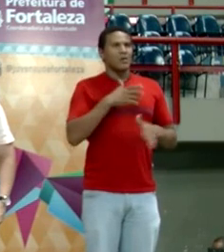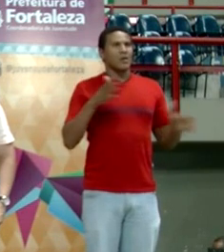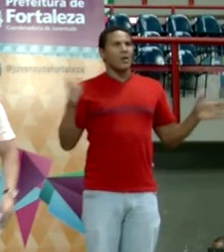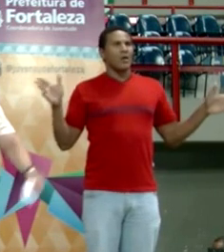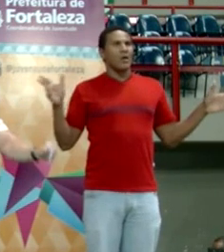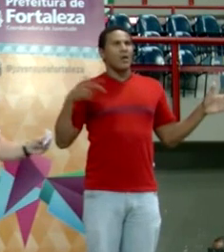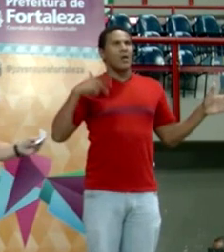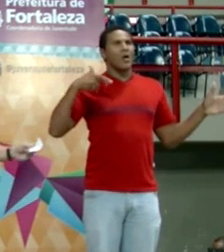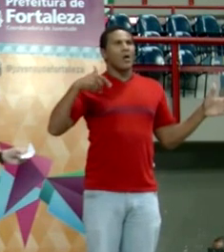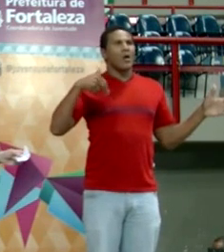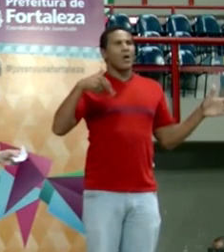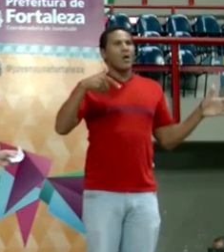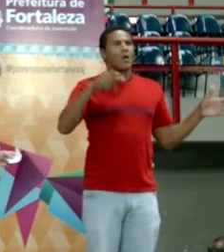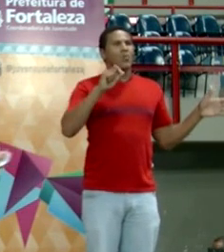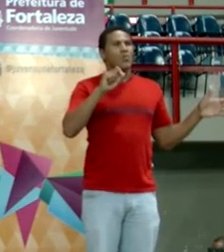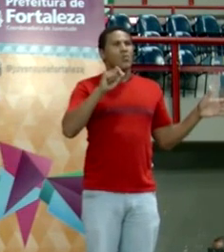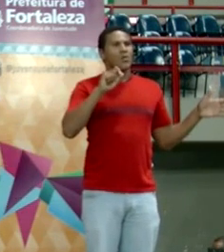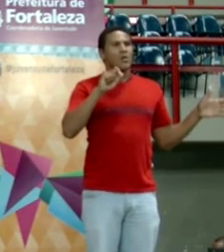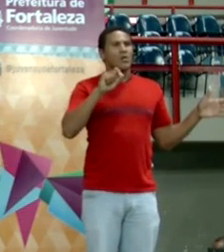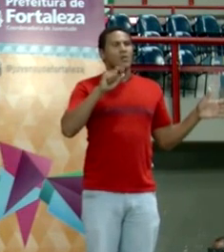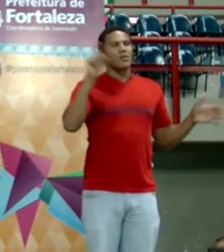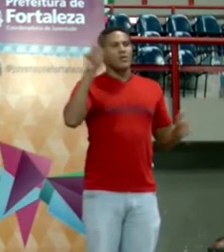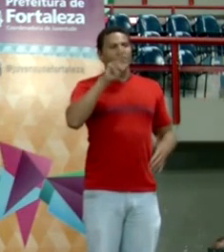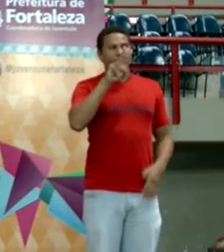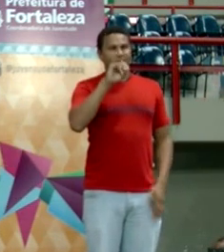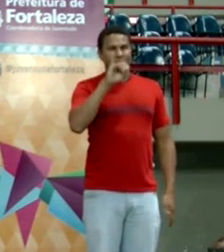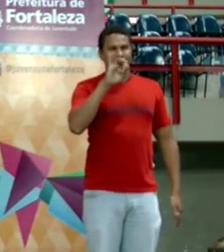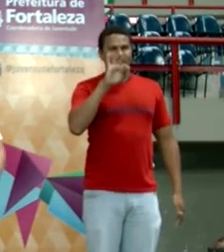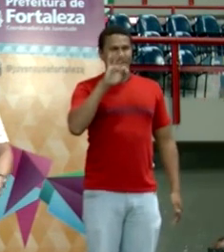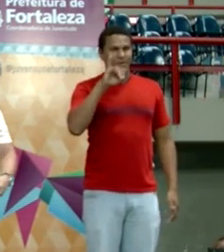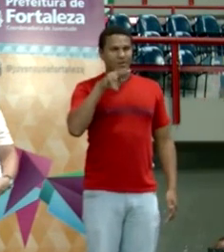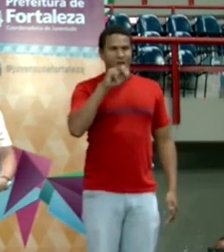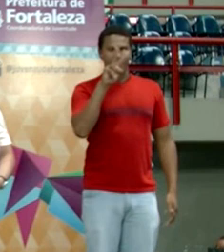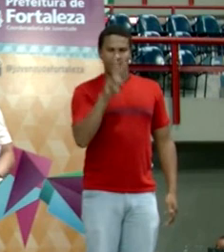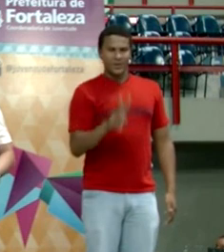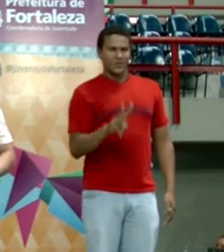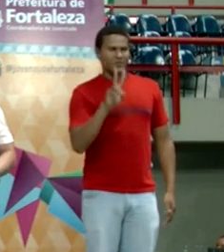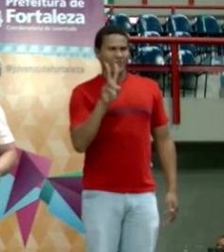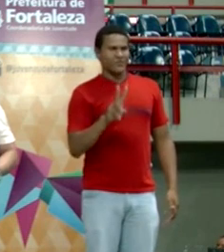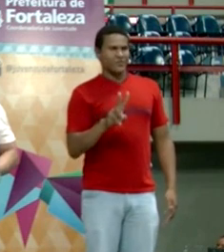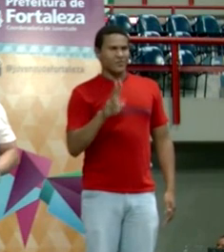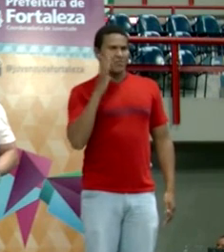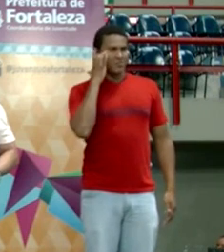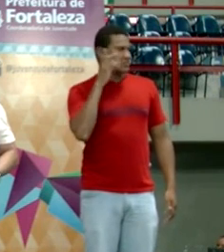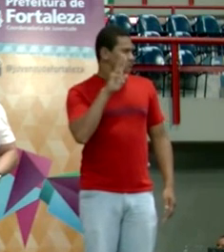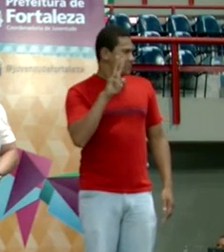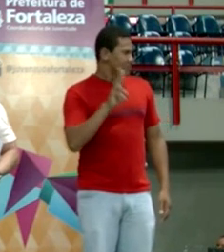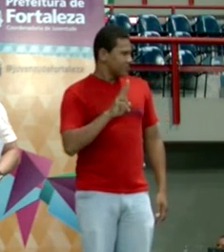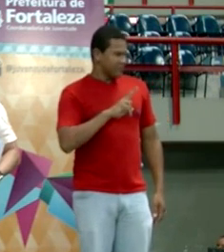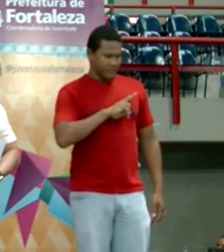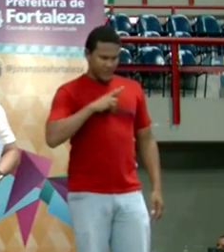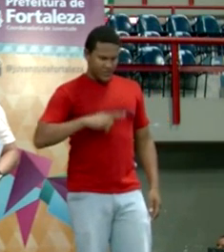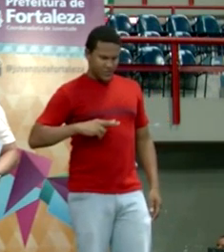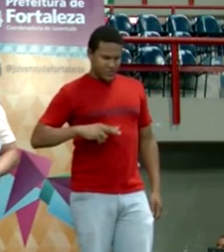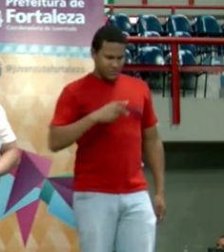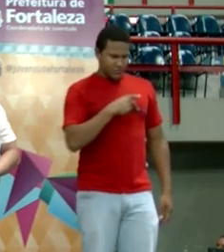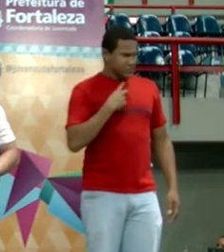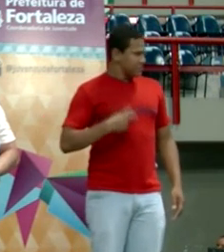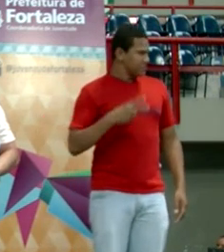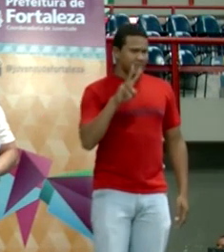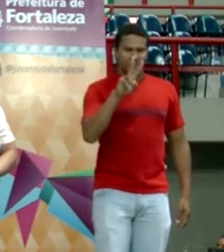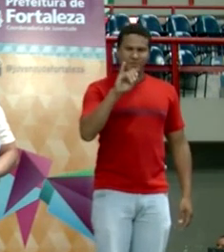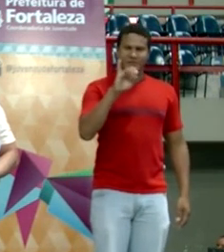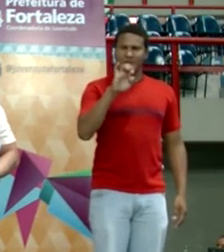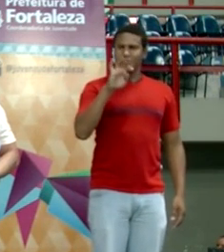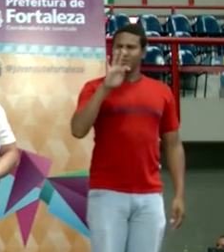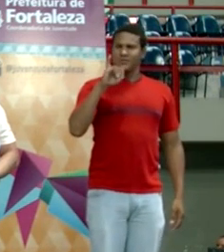abertos correndo, guerra do Vietnã. Apareceu um muro, todo pichado, muro de Berlim.